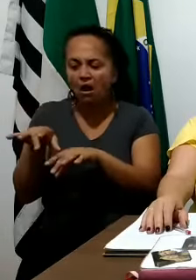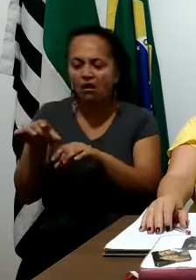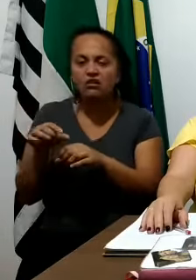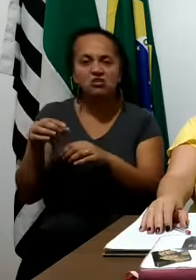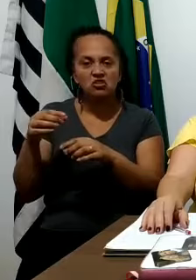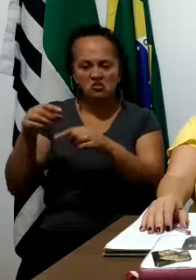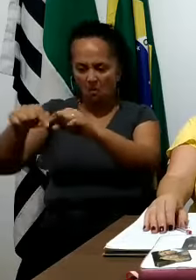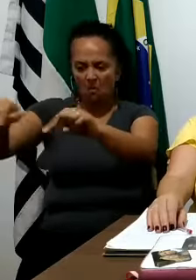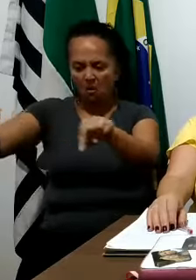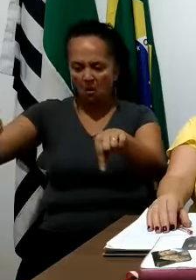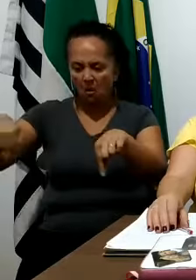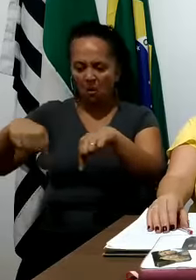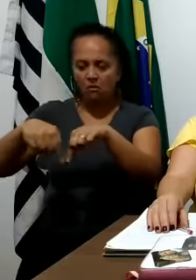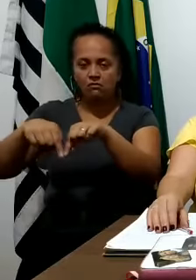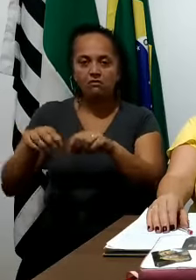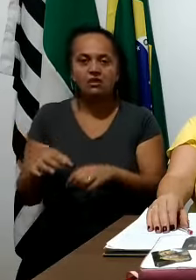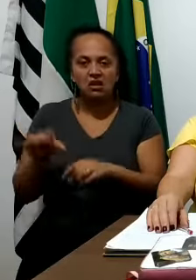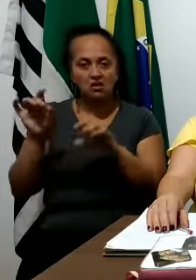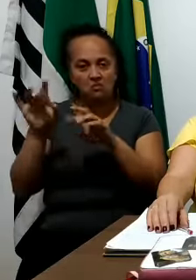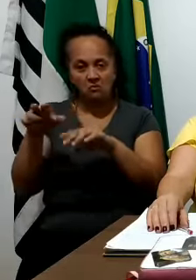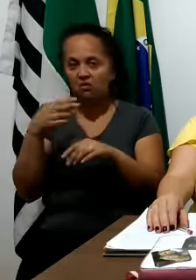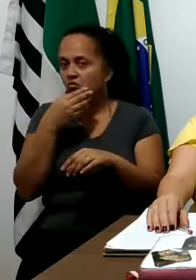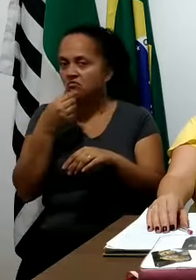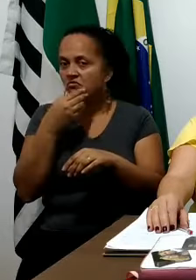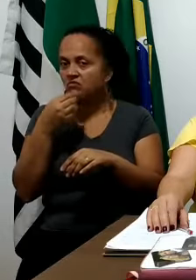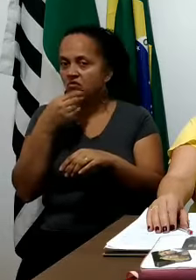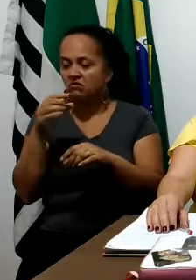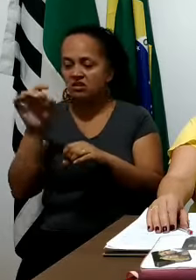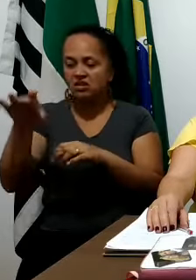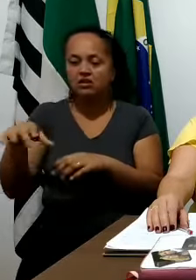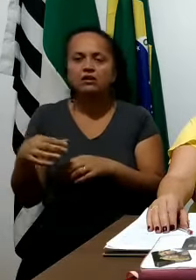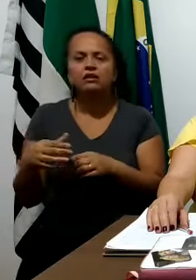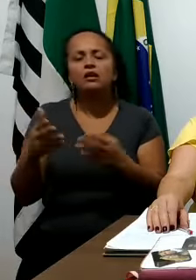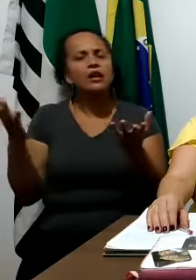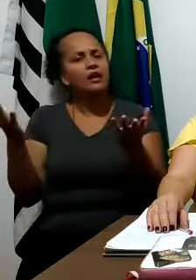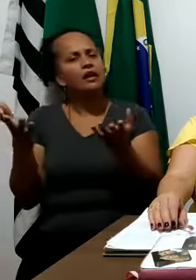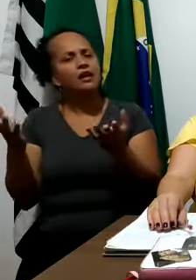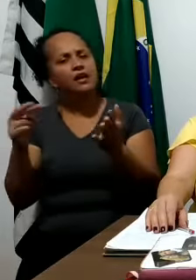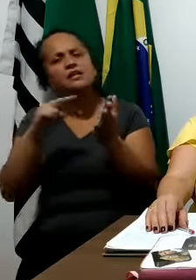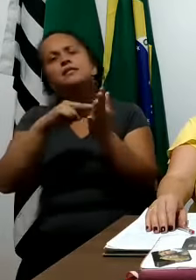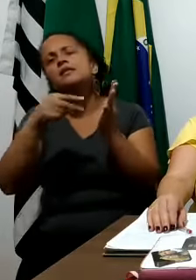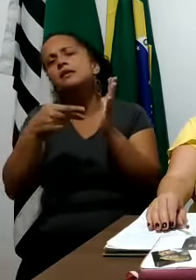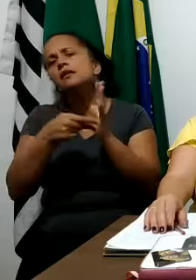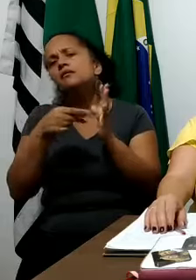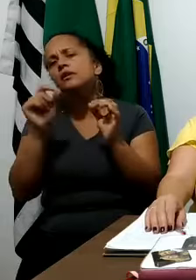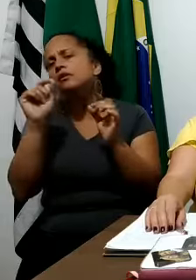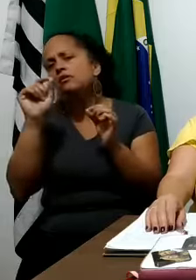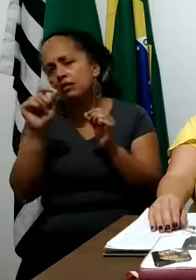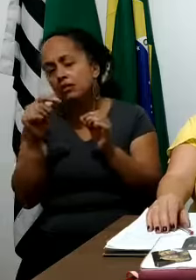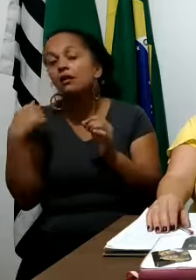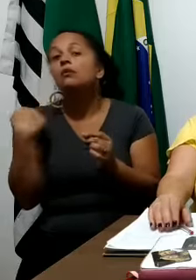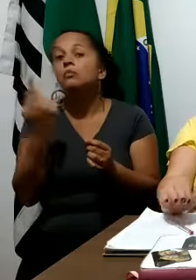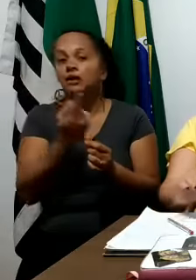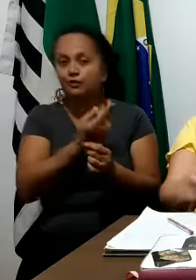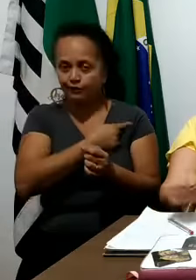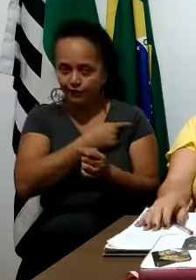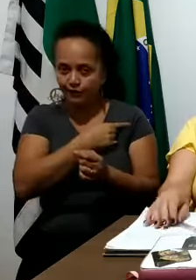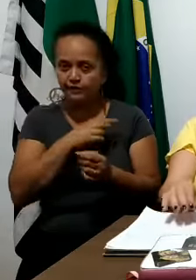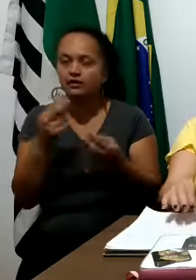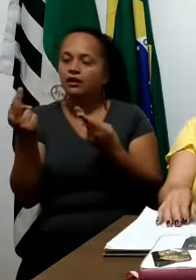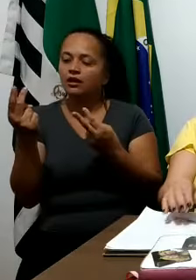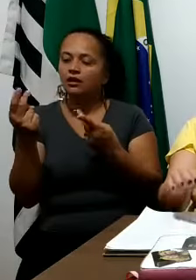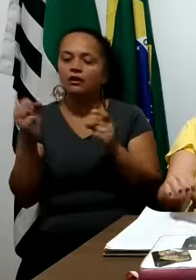cisterna, né? O que é a cisterna para nós hoje? É a sociedade, né? Porque a sociedade é você